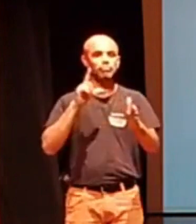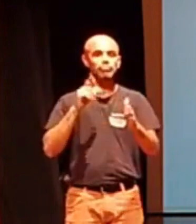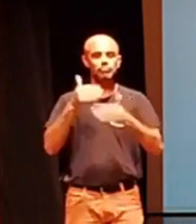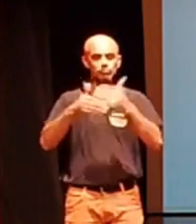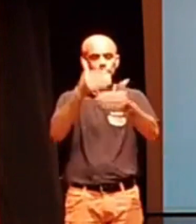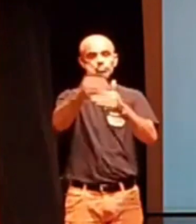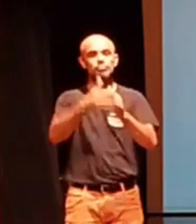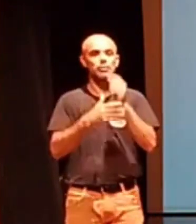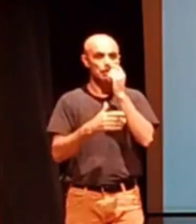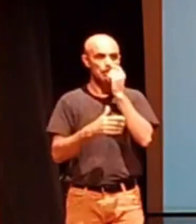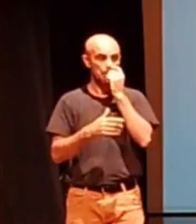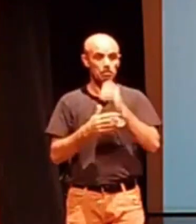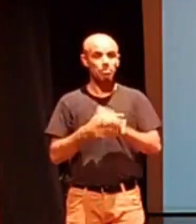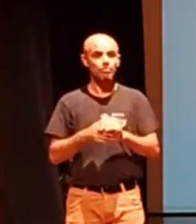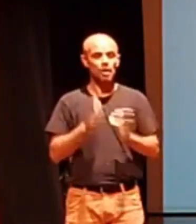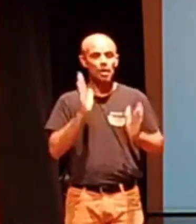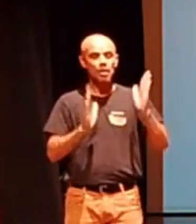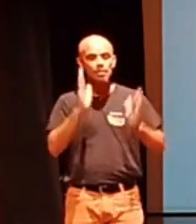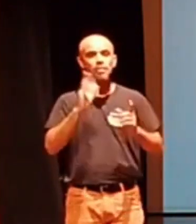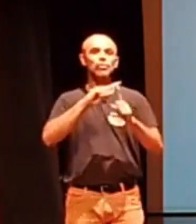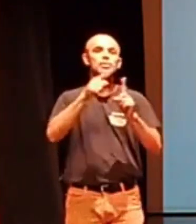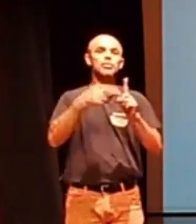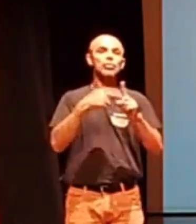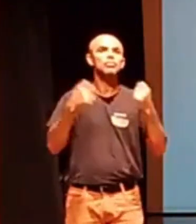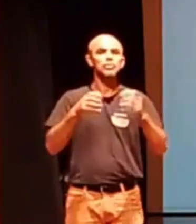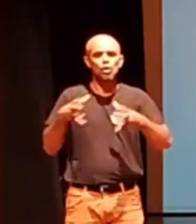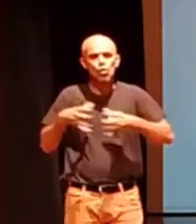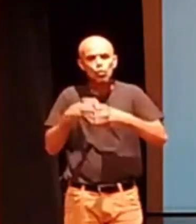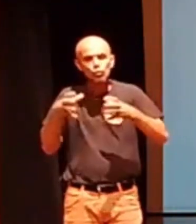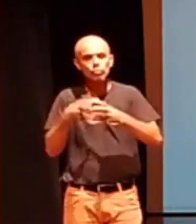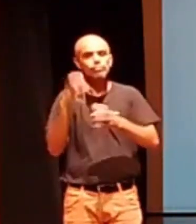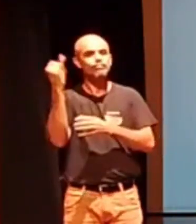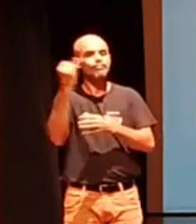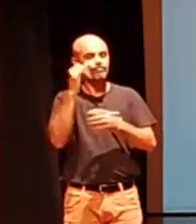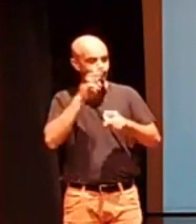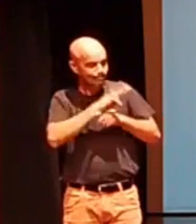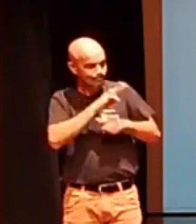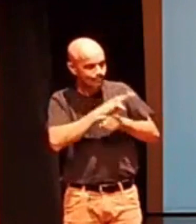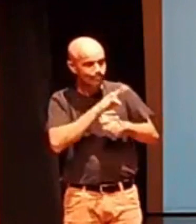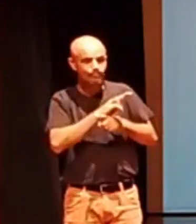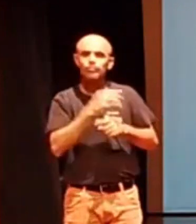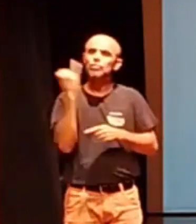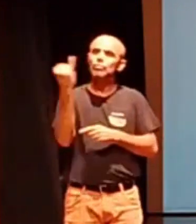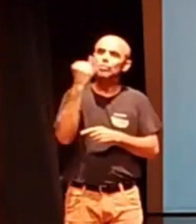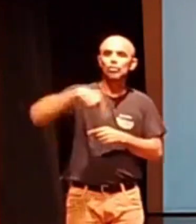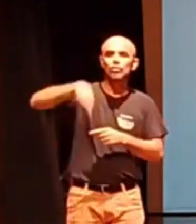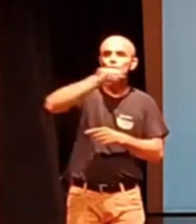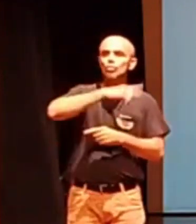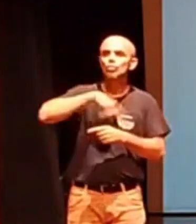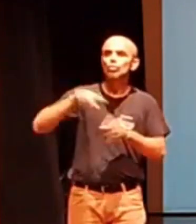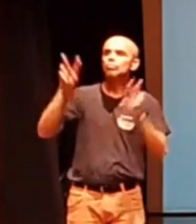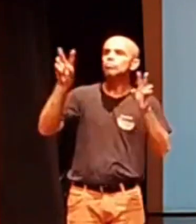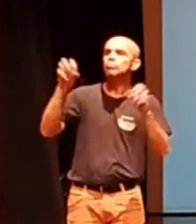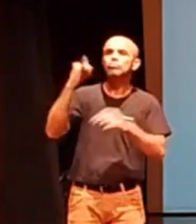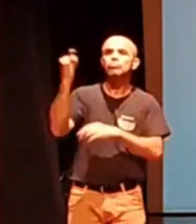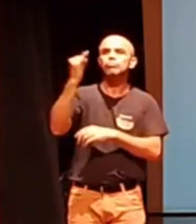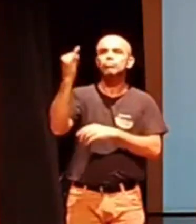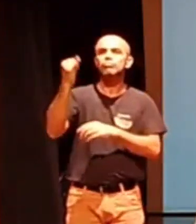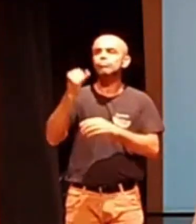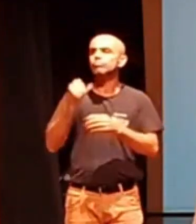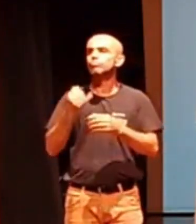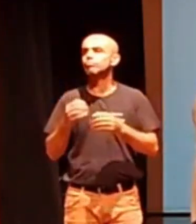né, realmente precisa de uma equipe. Por isso que é a importância da gente estar conversando aqui. E a gente,